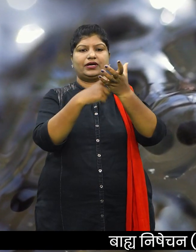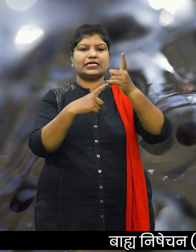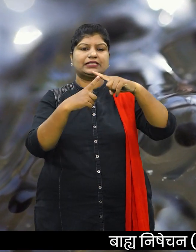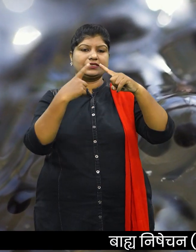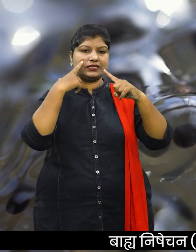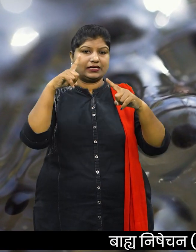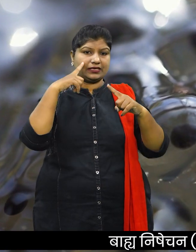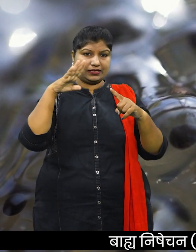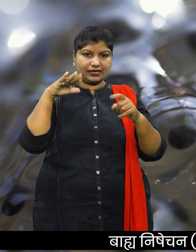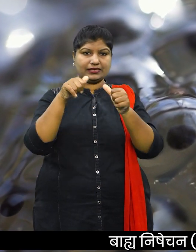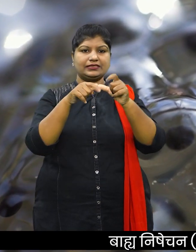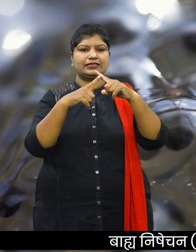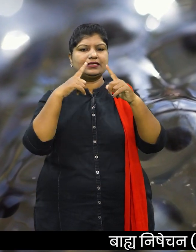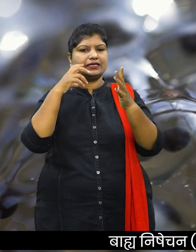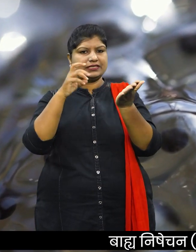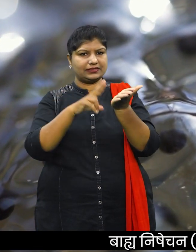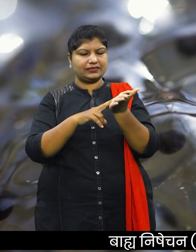है।